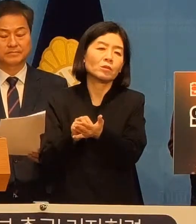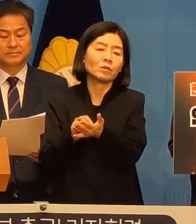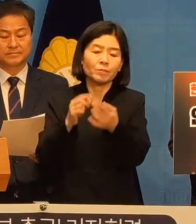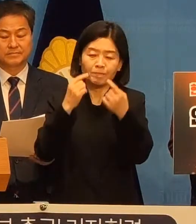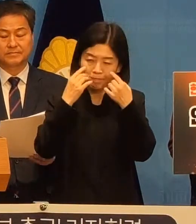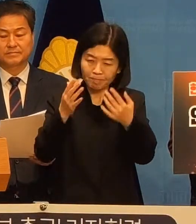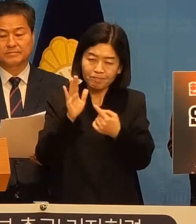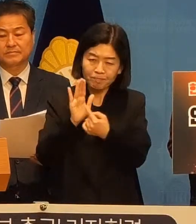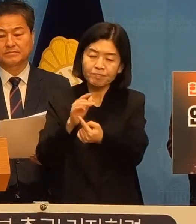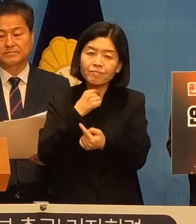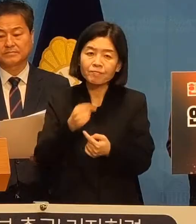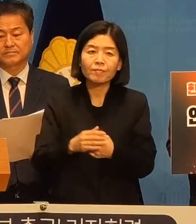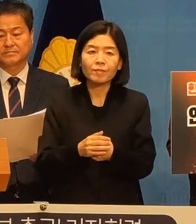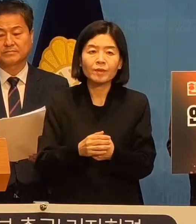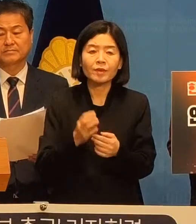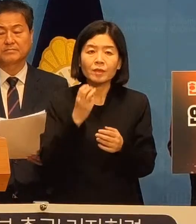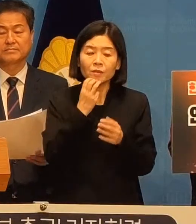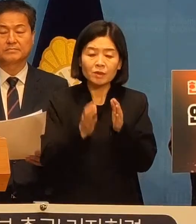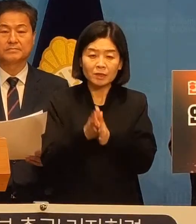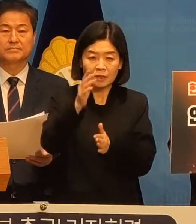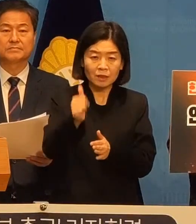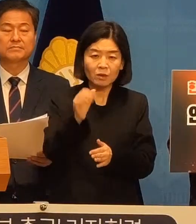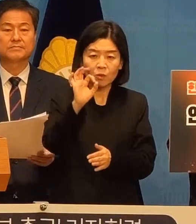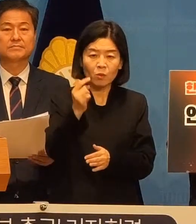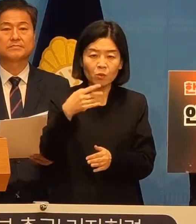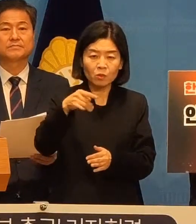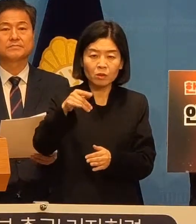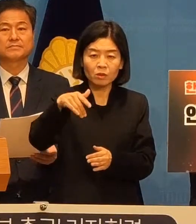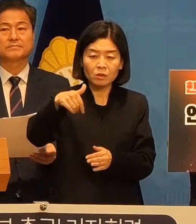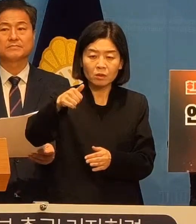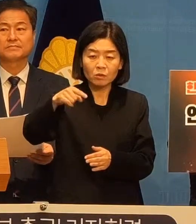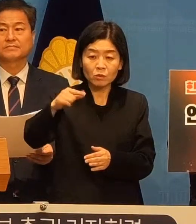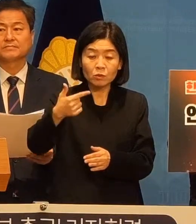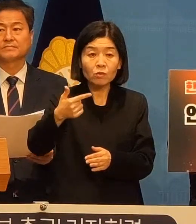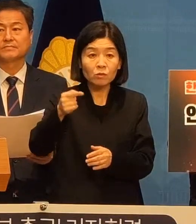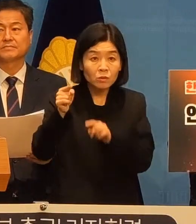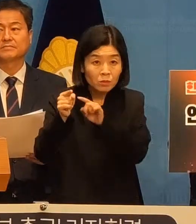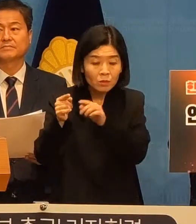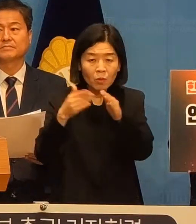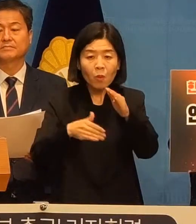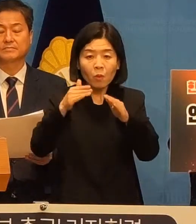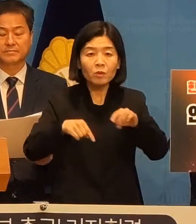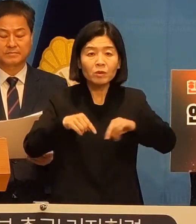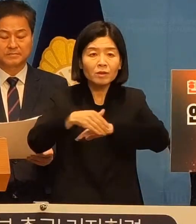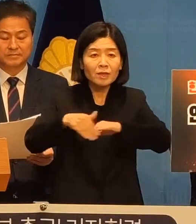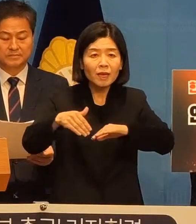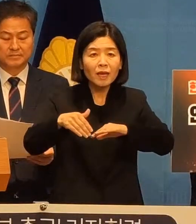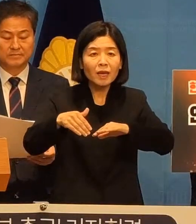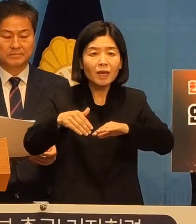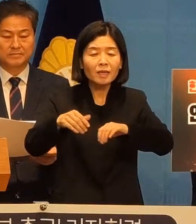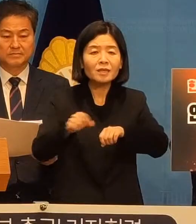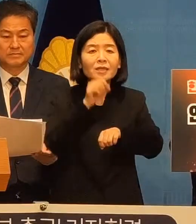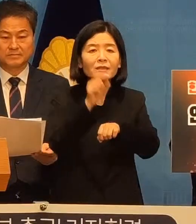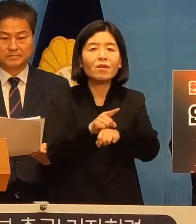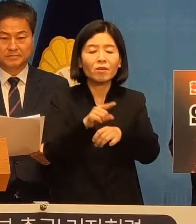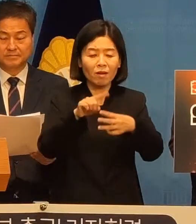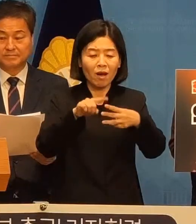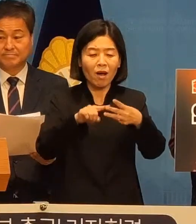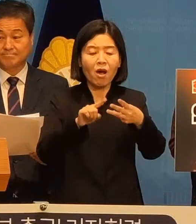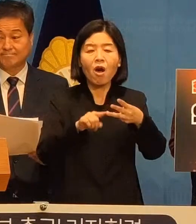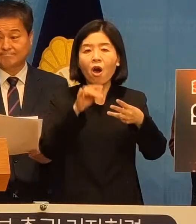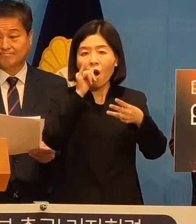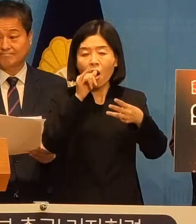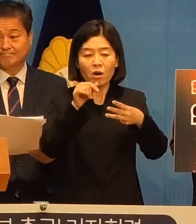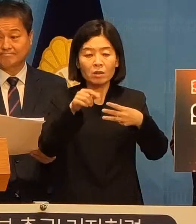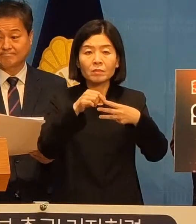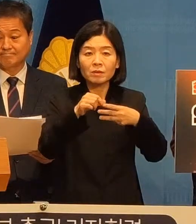합니다. 그 오세훈 서울시장의 공공 정책에는 3가지 일관된 특징이 있다고 할 수 있겠습니다. 첫